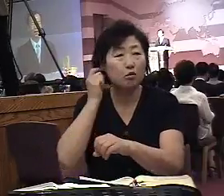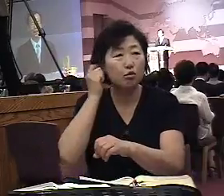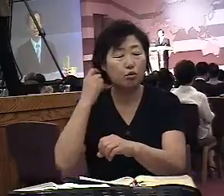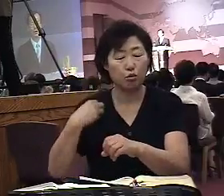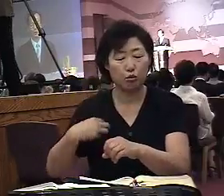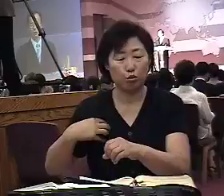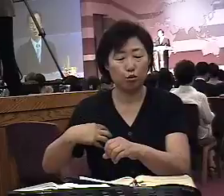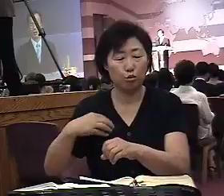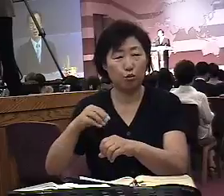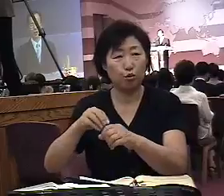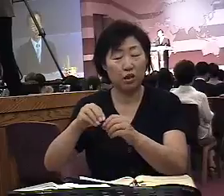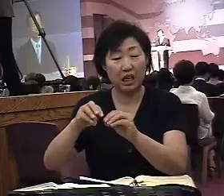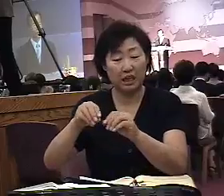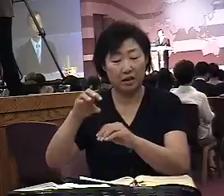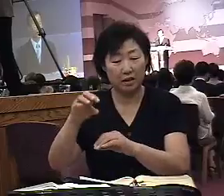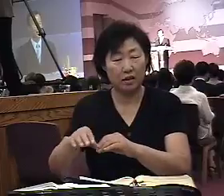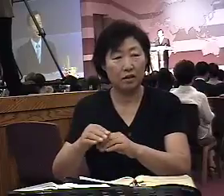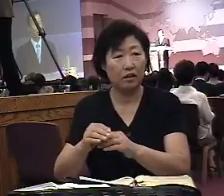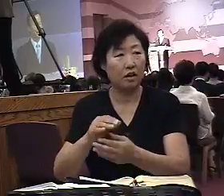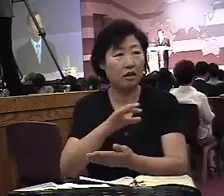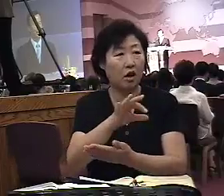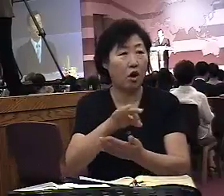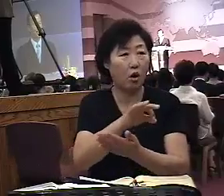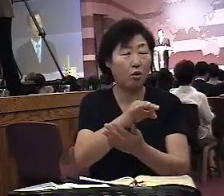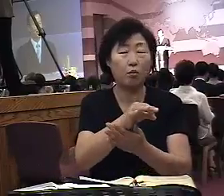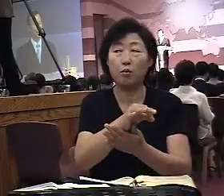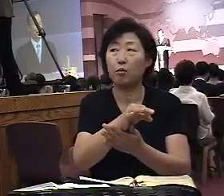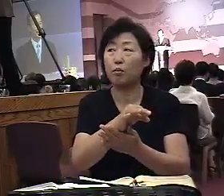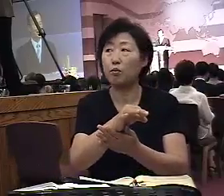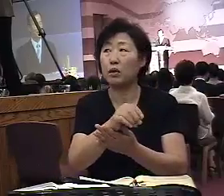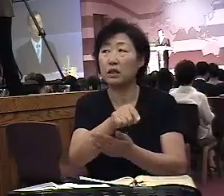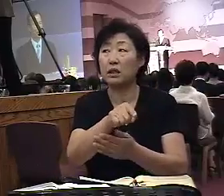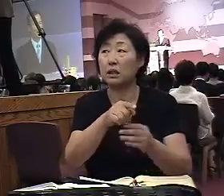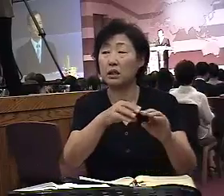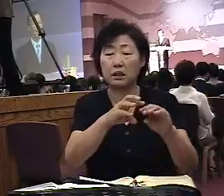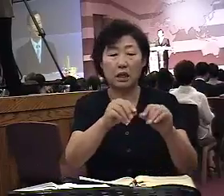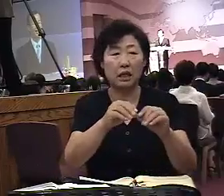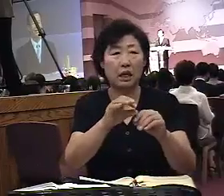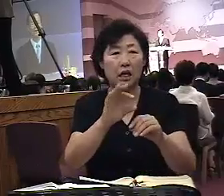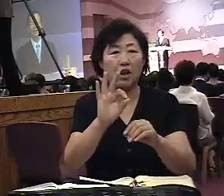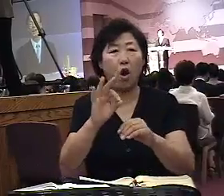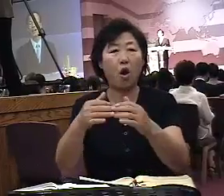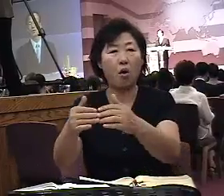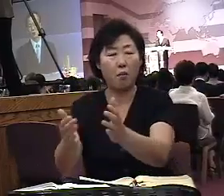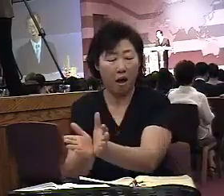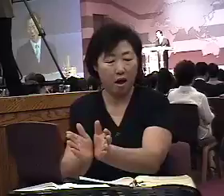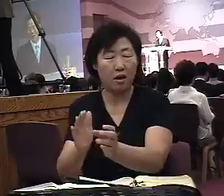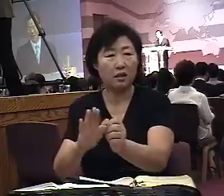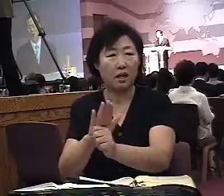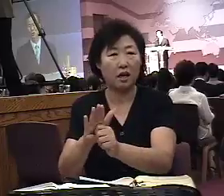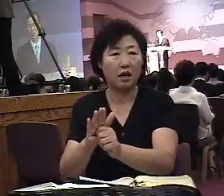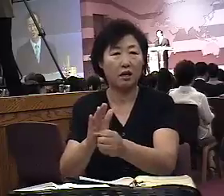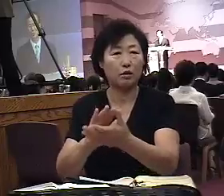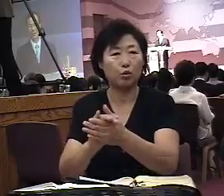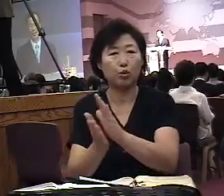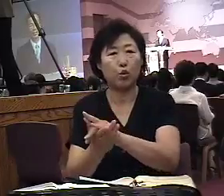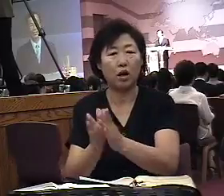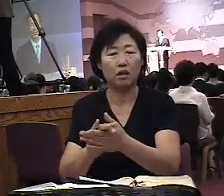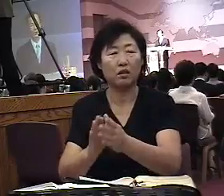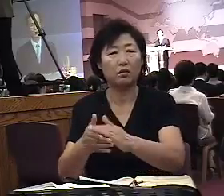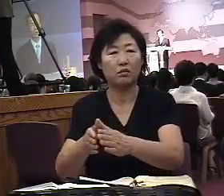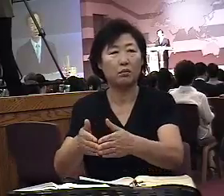땅에서 여러분 헌금으로 우리가 그 땅에 열방 사랑 유치원을 세울 수